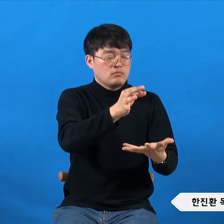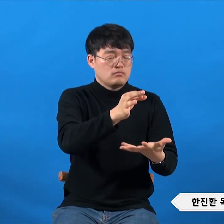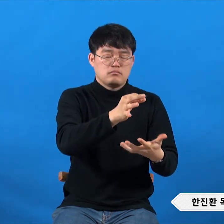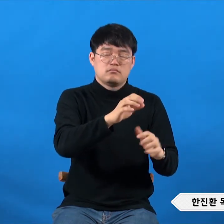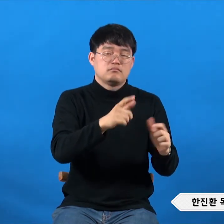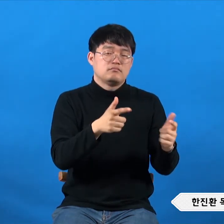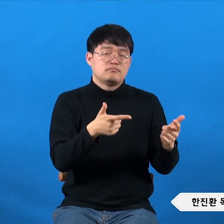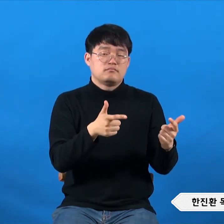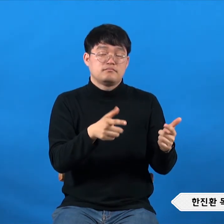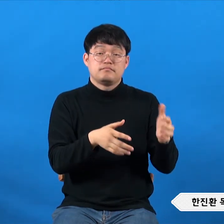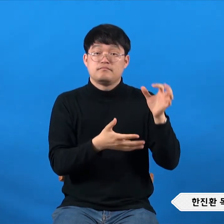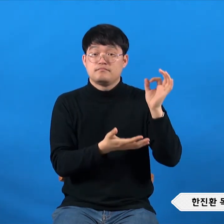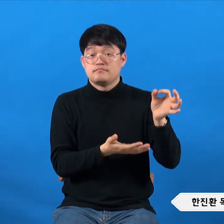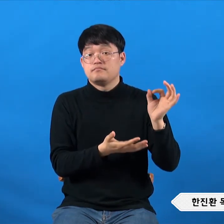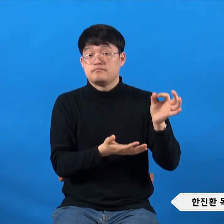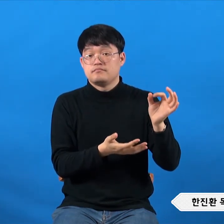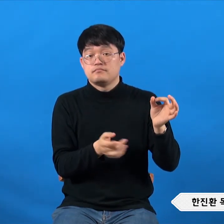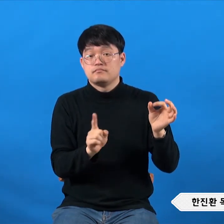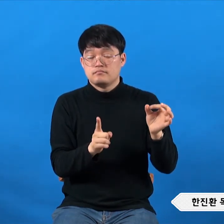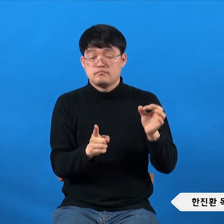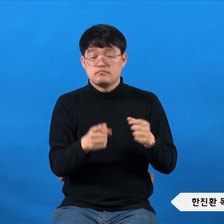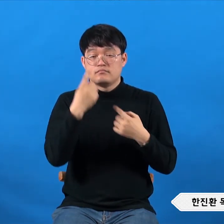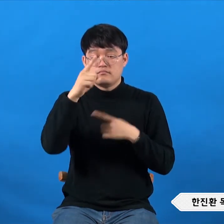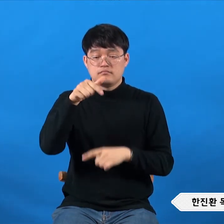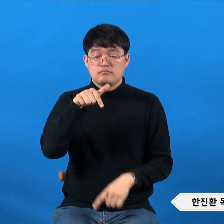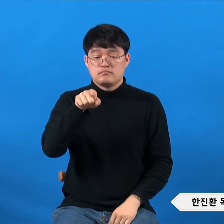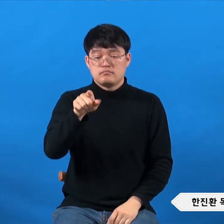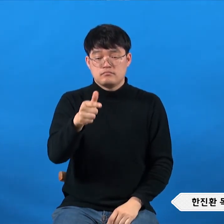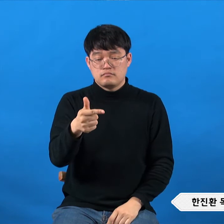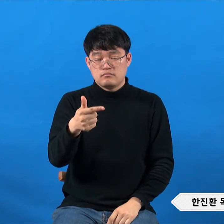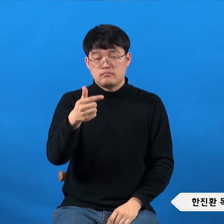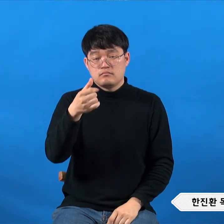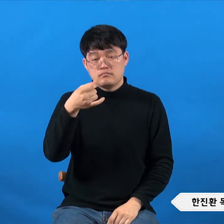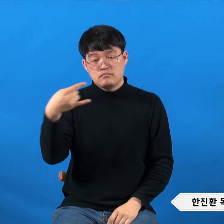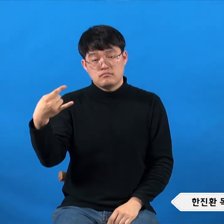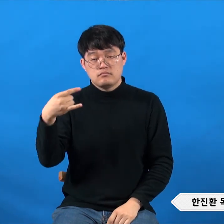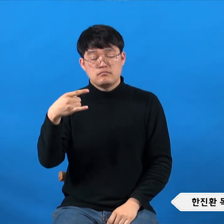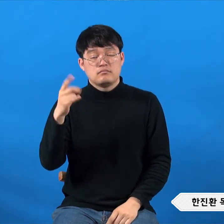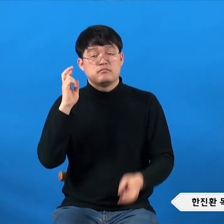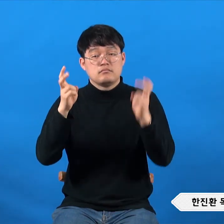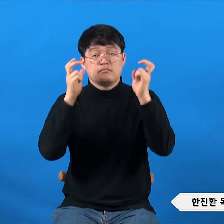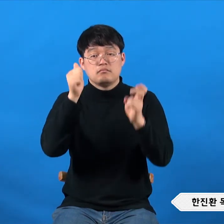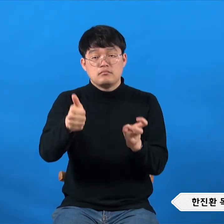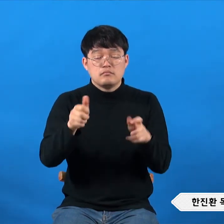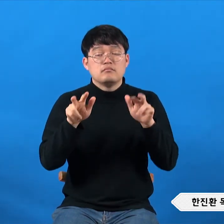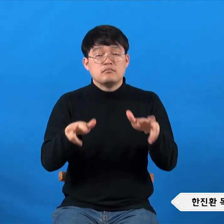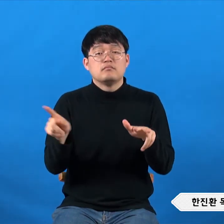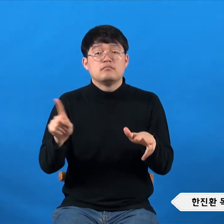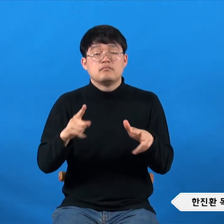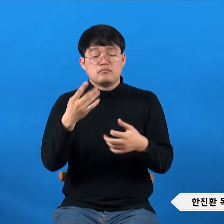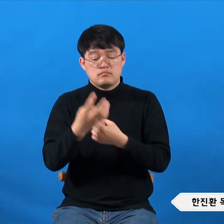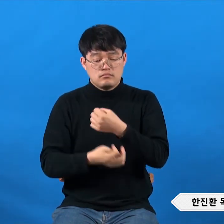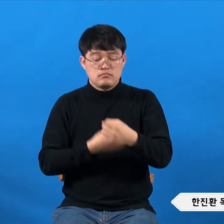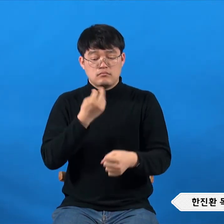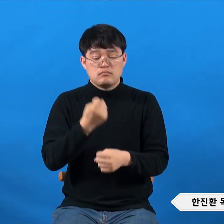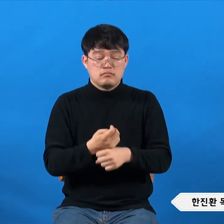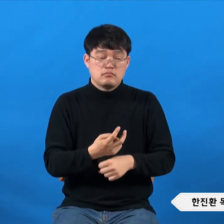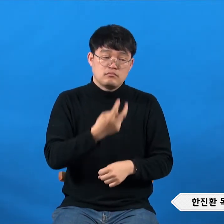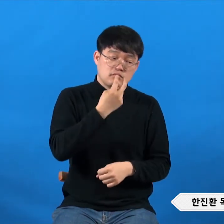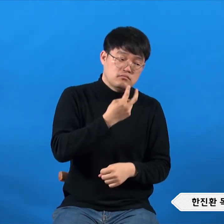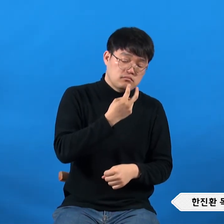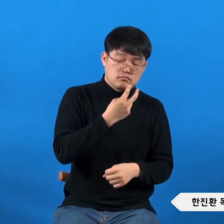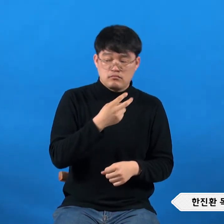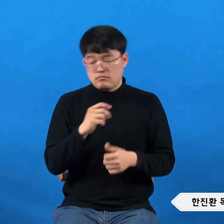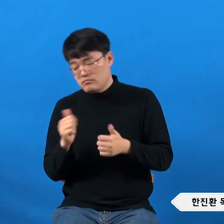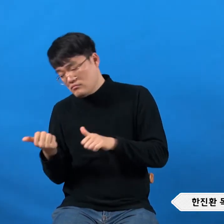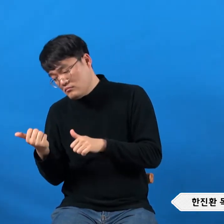돈이 아닙니다. 돈이라면 이건희 회장이 왜 저러고 있습니까? 대한민국 최고 부자가 몇 년째 산